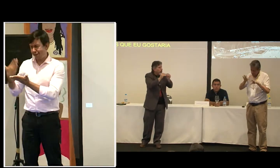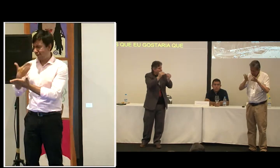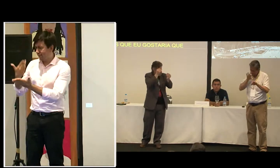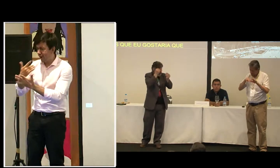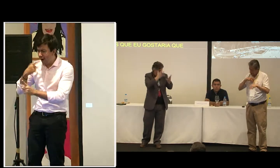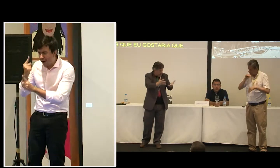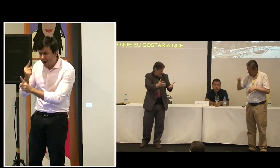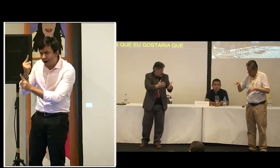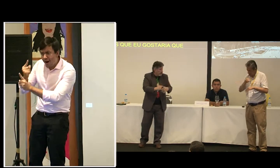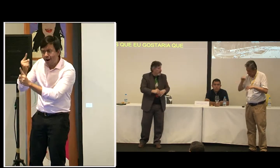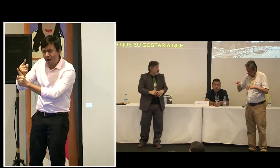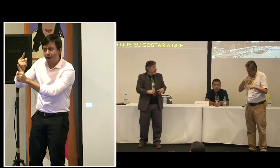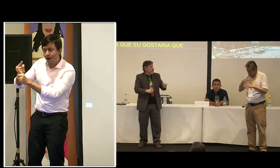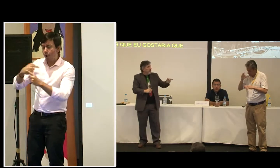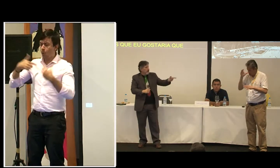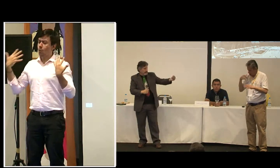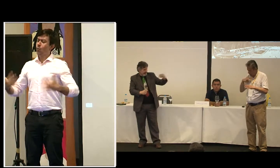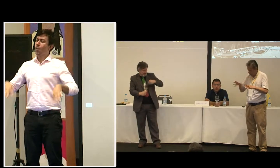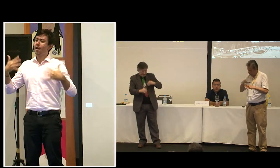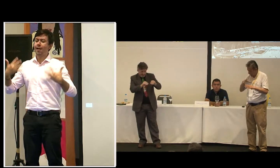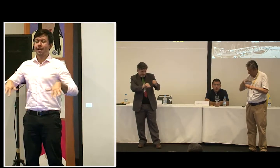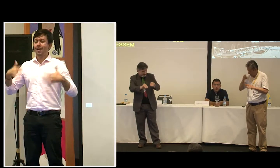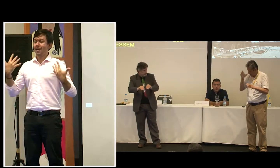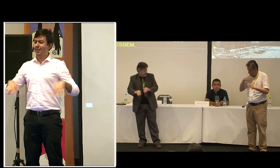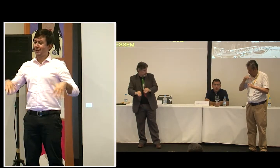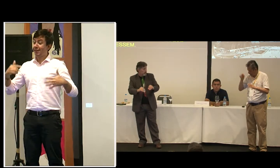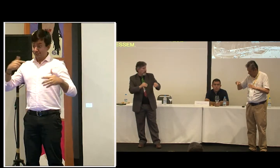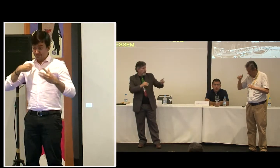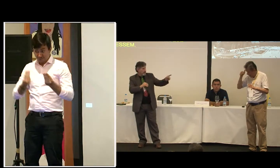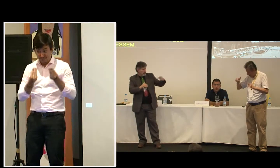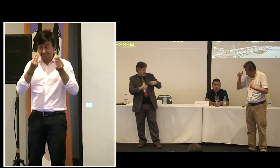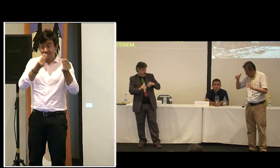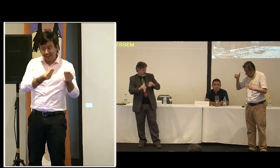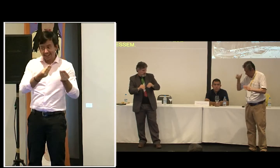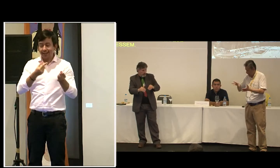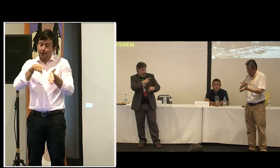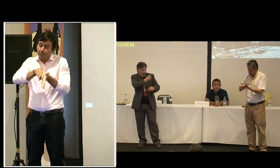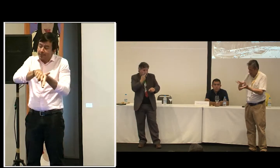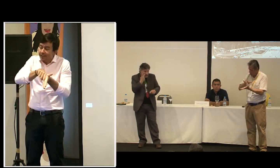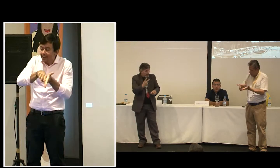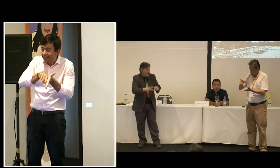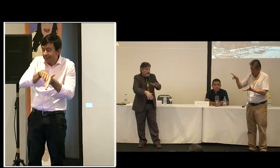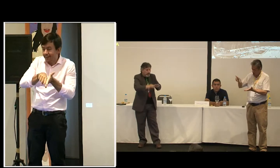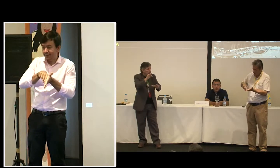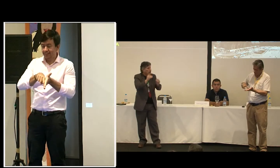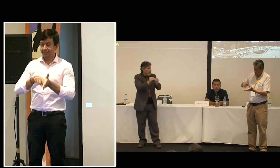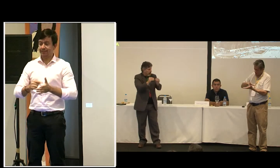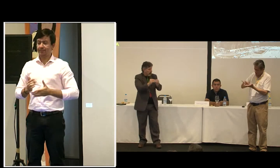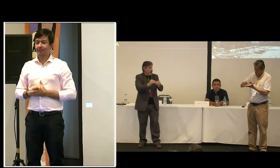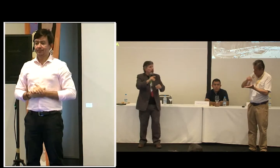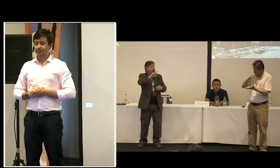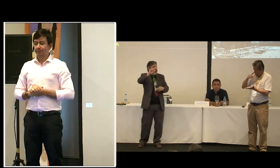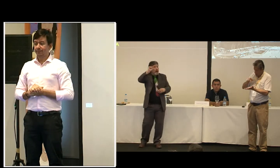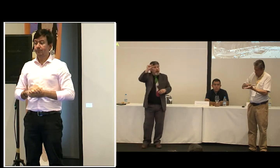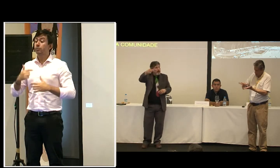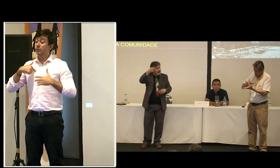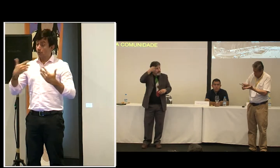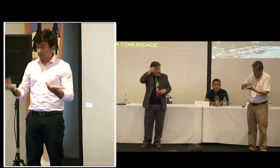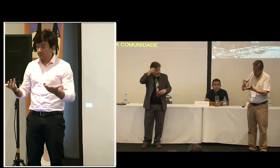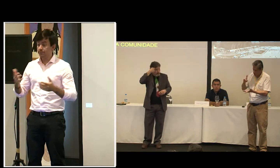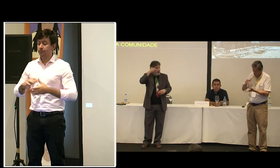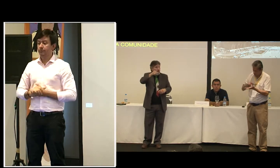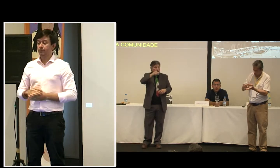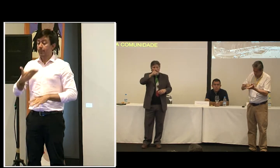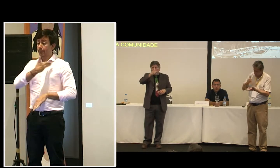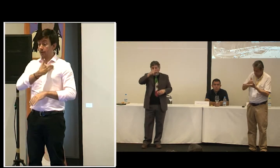A história da comunidade surda no México, ela é interessante. Eu encontrei muitos fatos importantes. Eu entreguei esse material